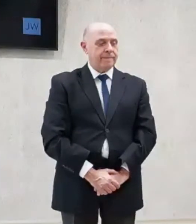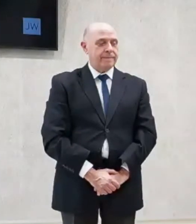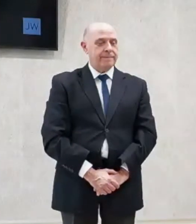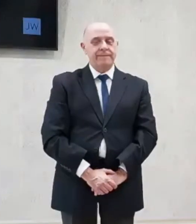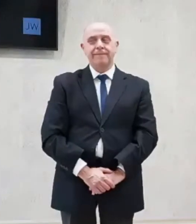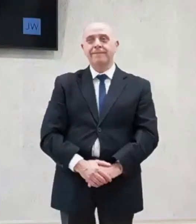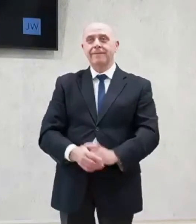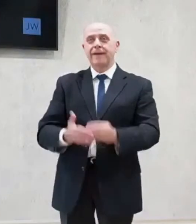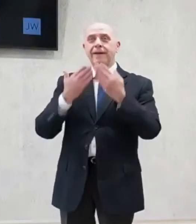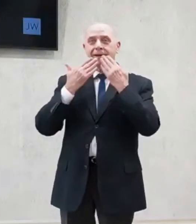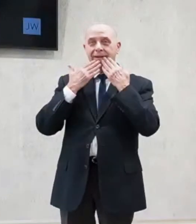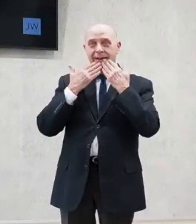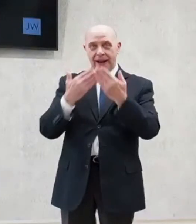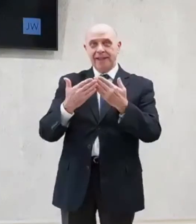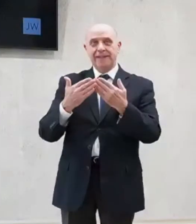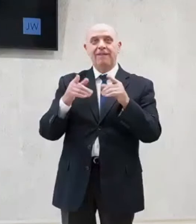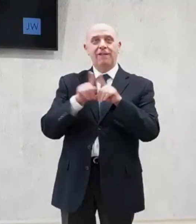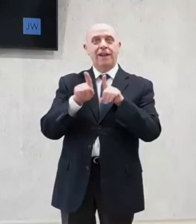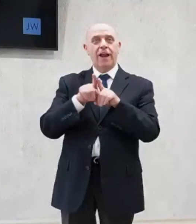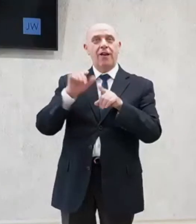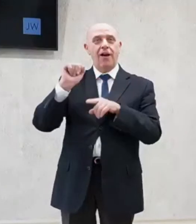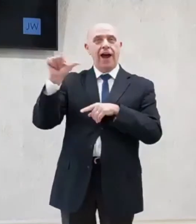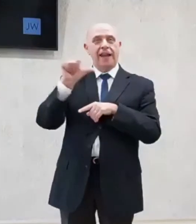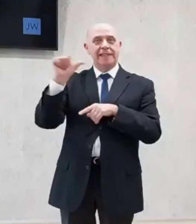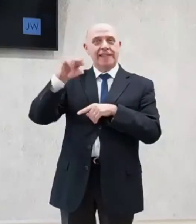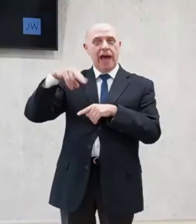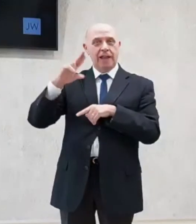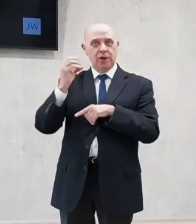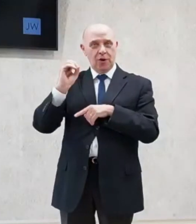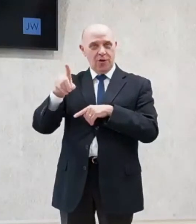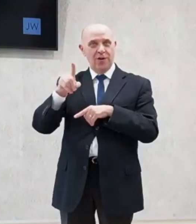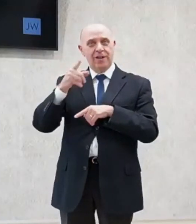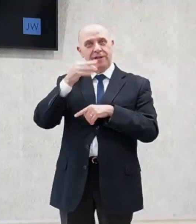Vi ringraziamo fratello Alessandro per questo discorso incoraggiante